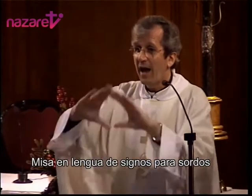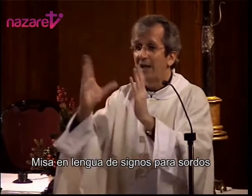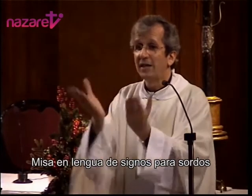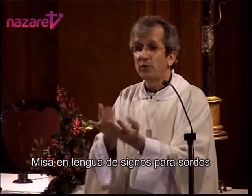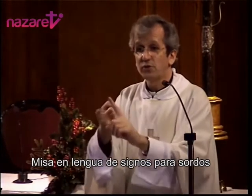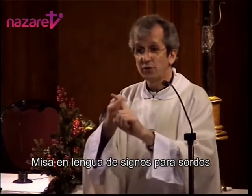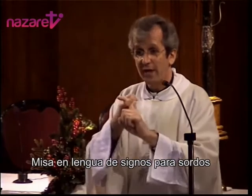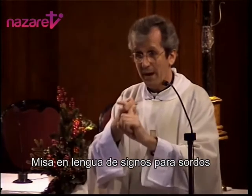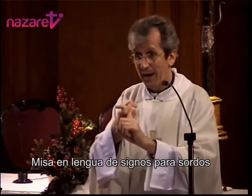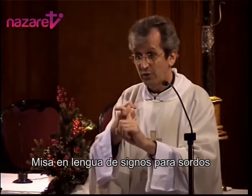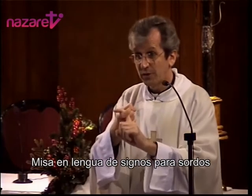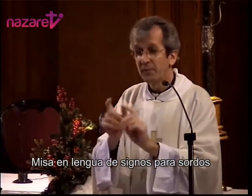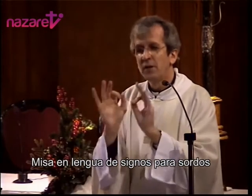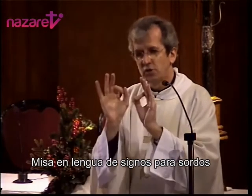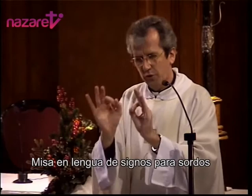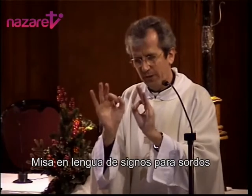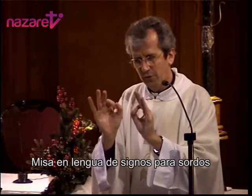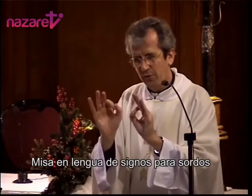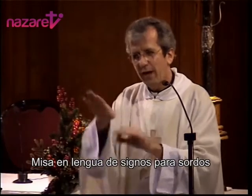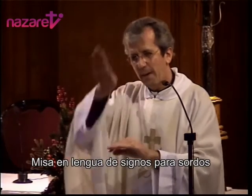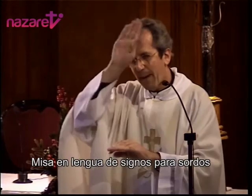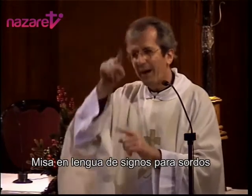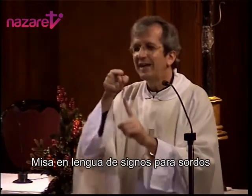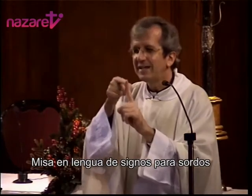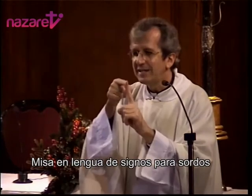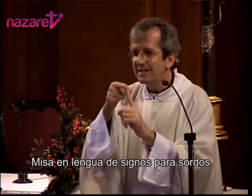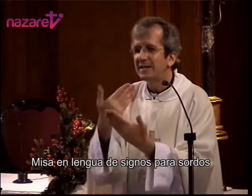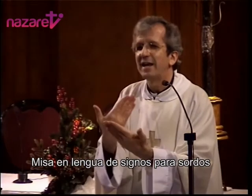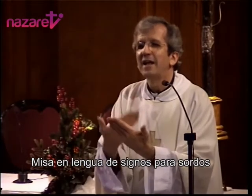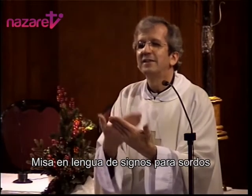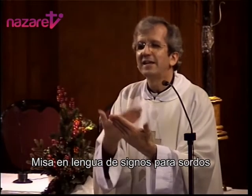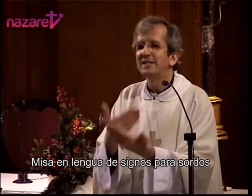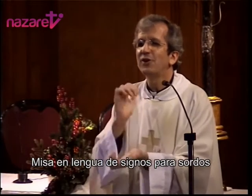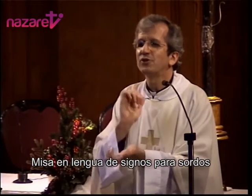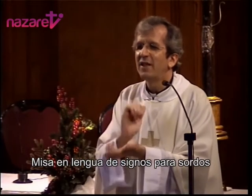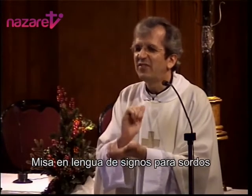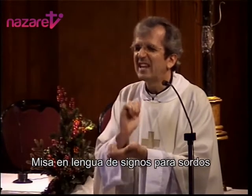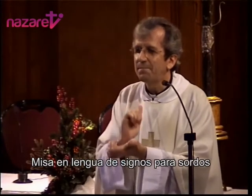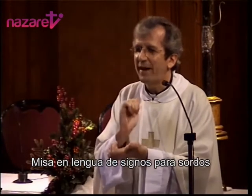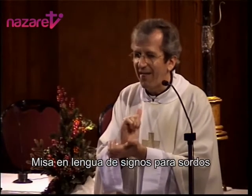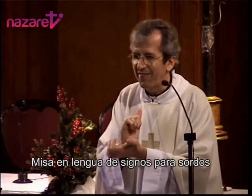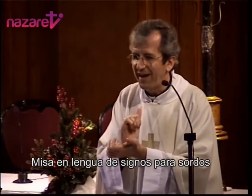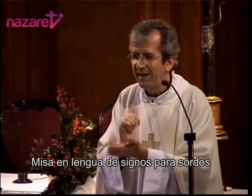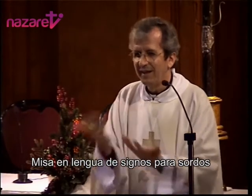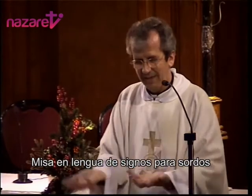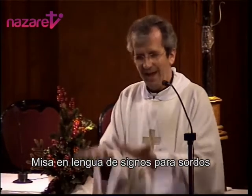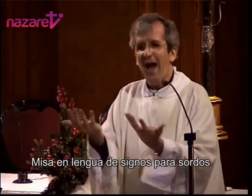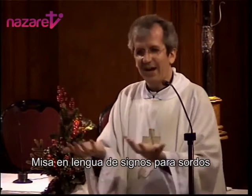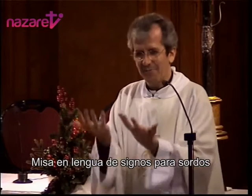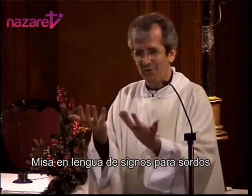ante nuestros hermanos. Sobre todo, el Papa insiste en ser testigos de esperanza, de ánimo,